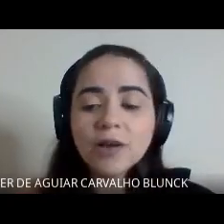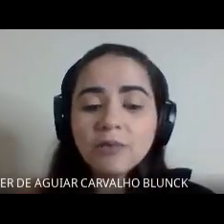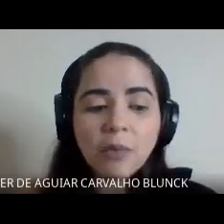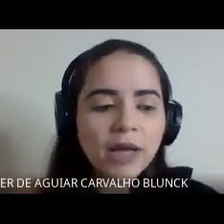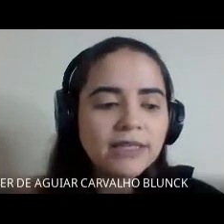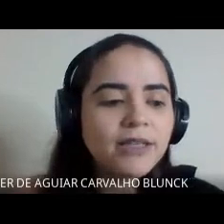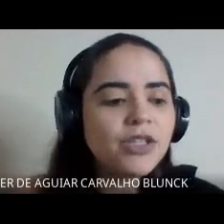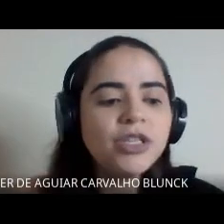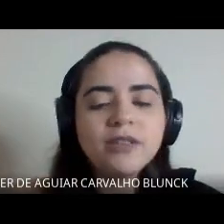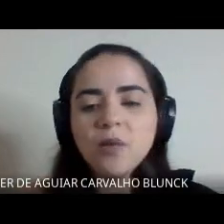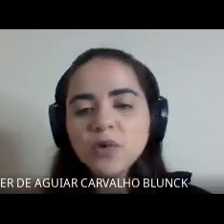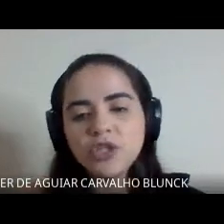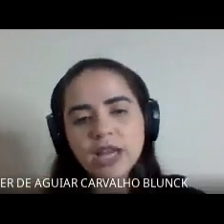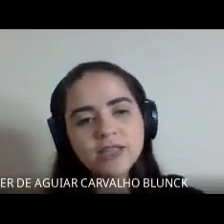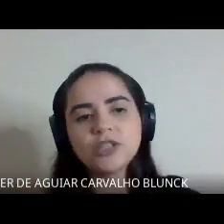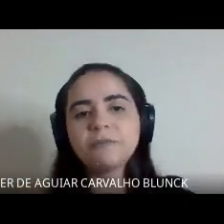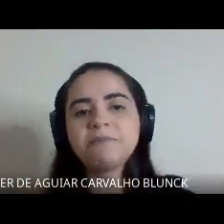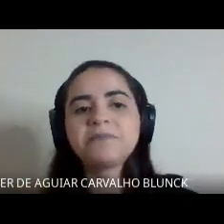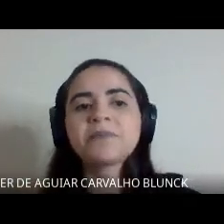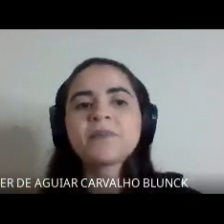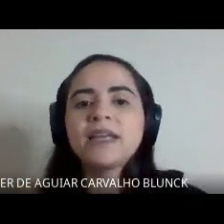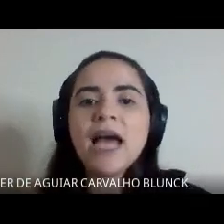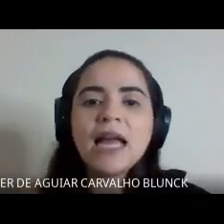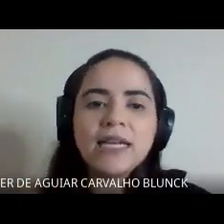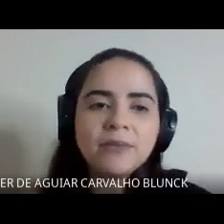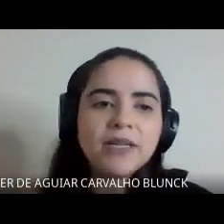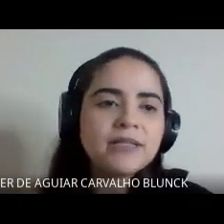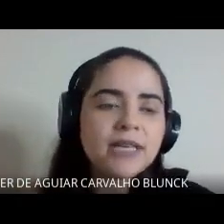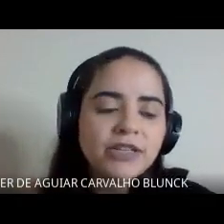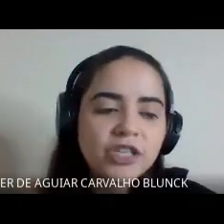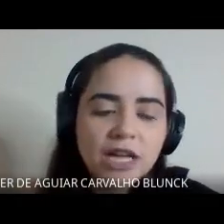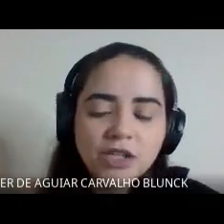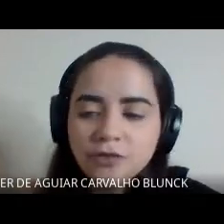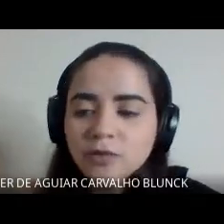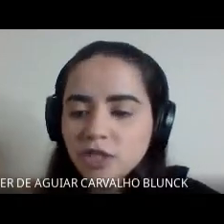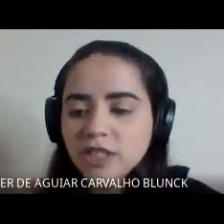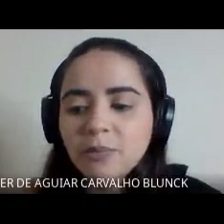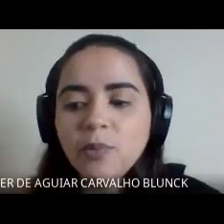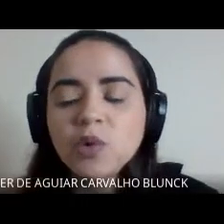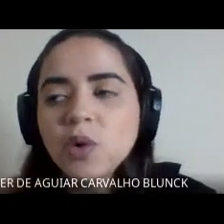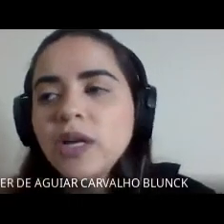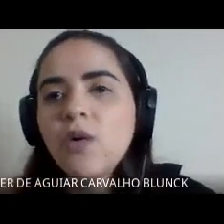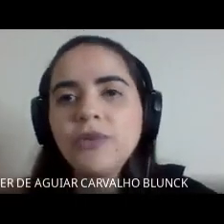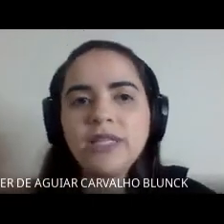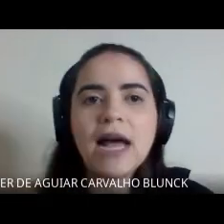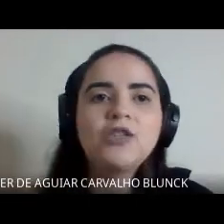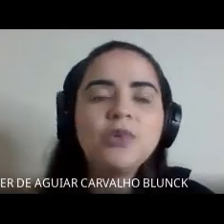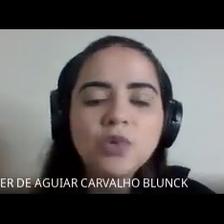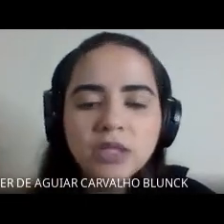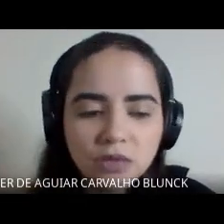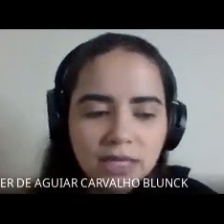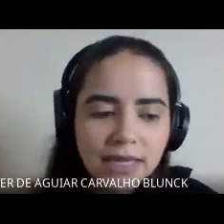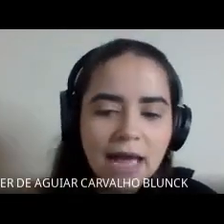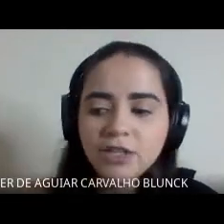é tão importante e tão urgente que a Libras seja difundida por toda a comunidade,